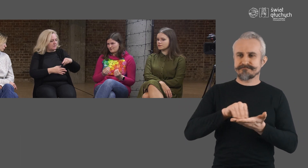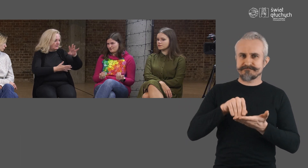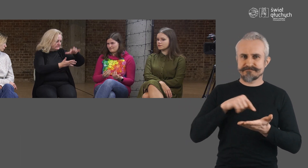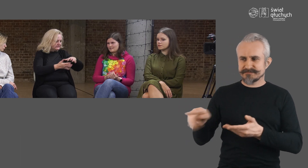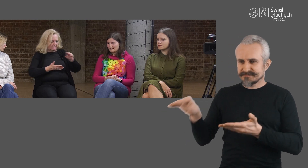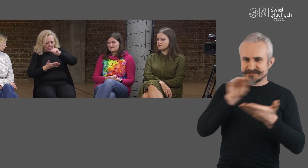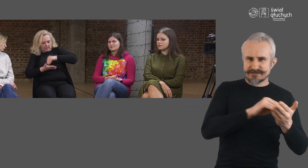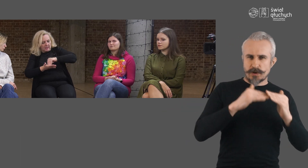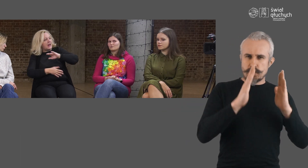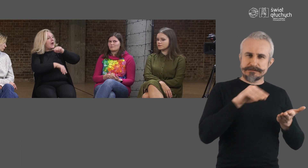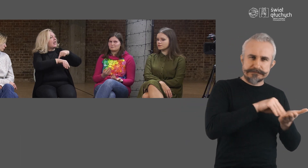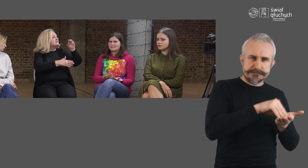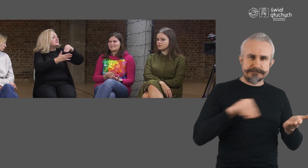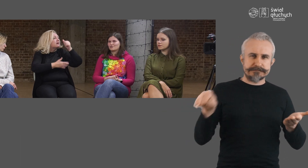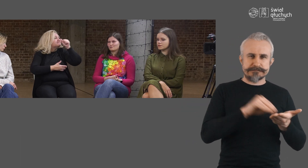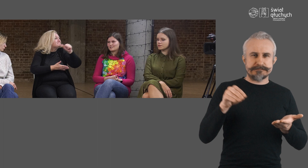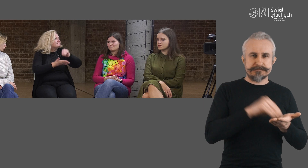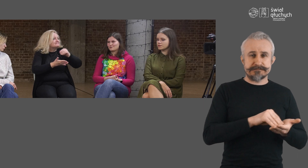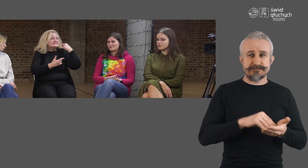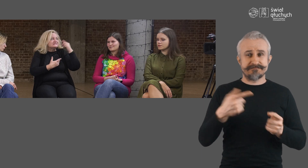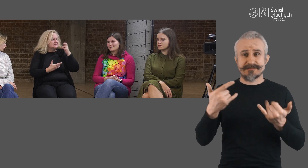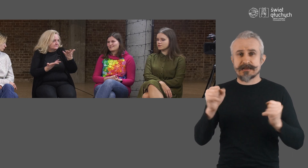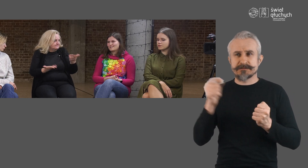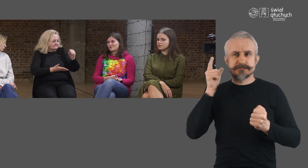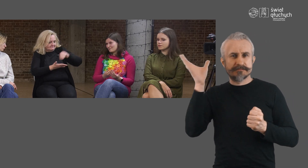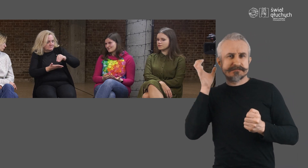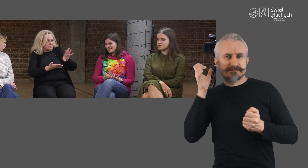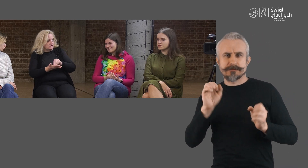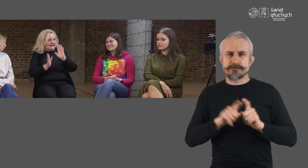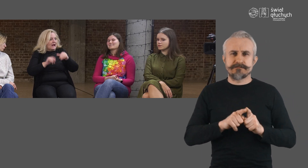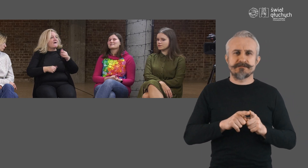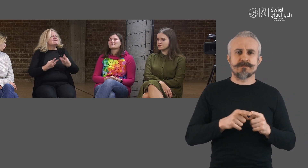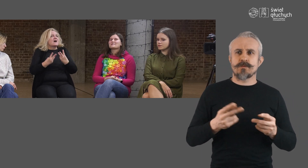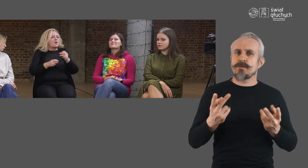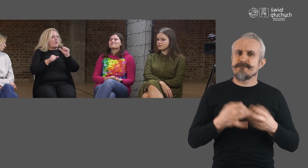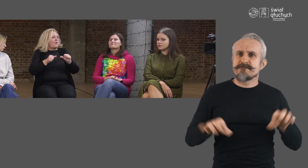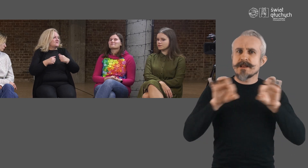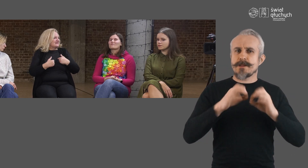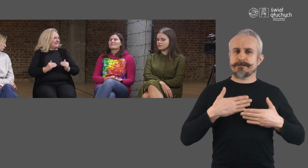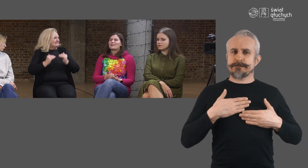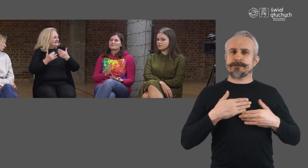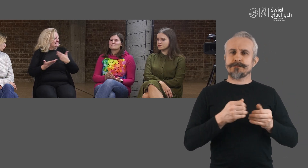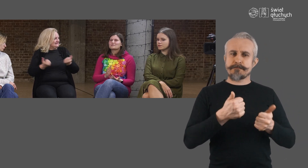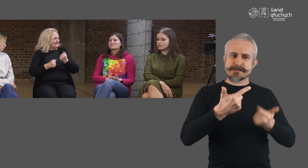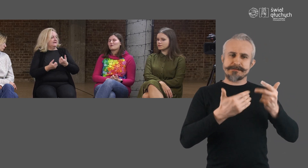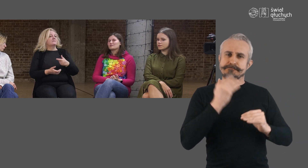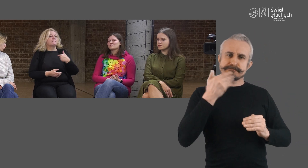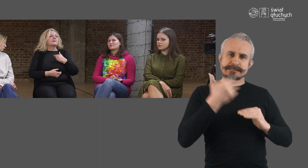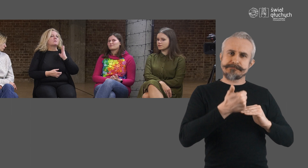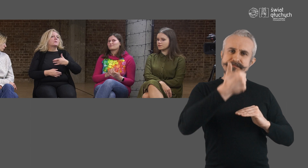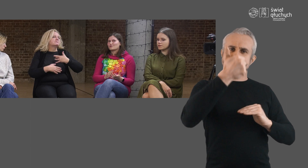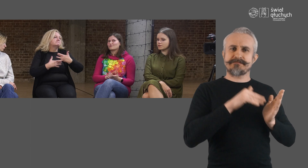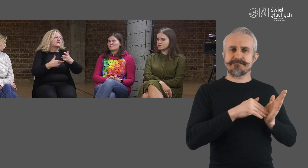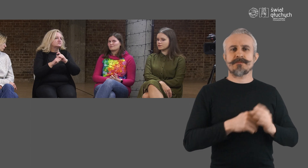raz te treści z lekcji. No byłam ambitna, zależało mi na tym, żeby mieć dobre oceny. Ale w końcu był taki